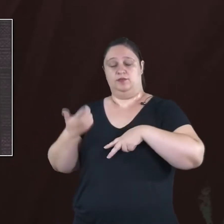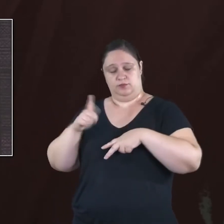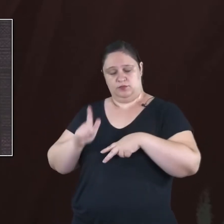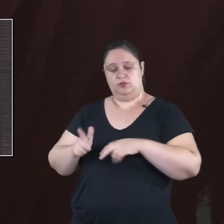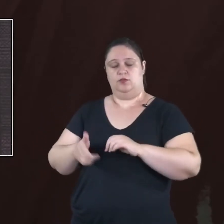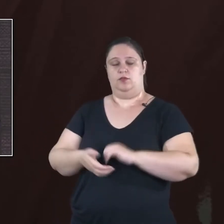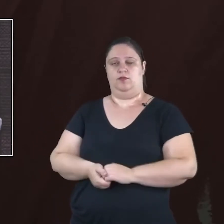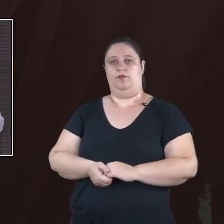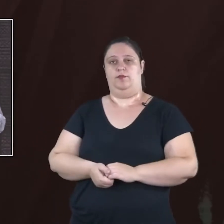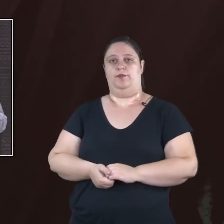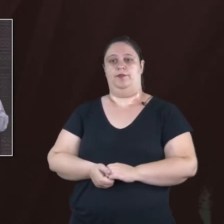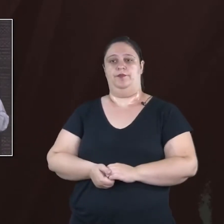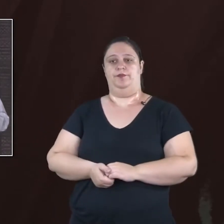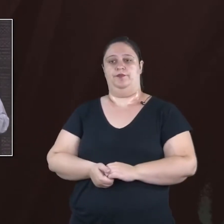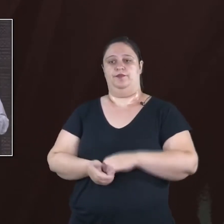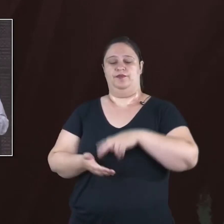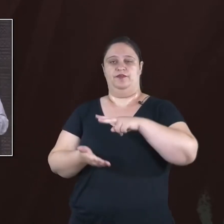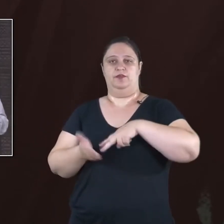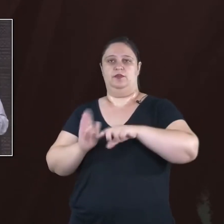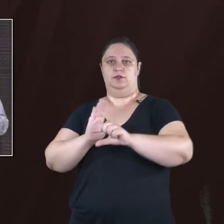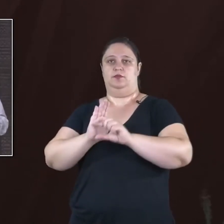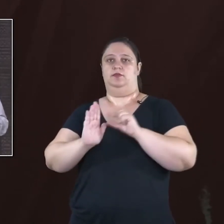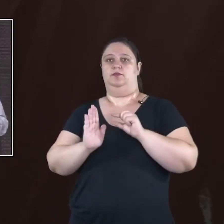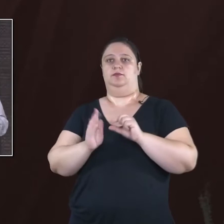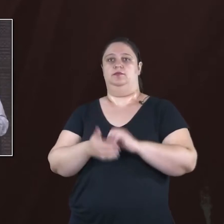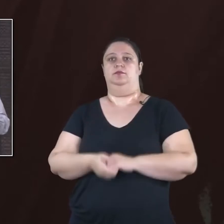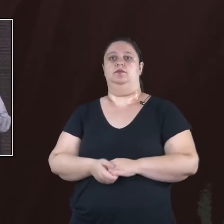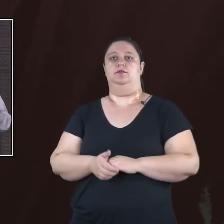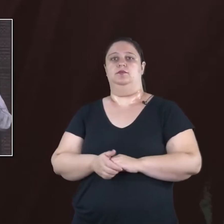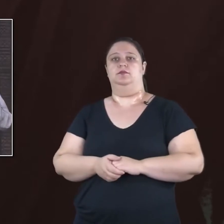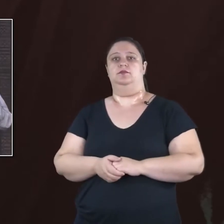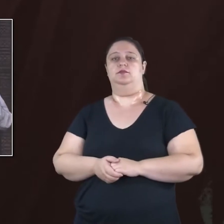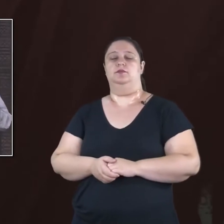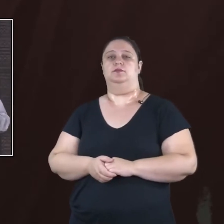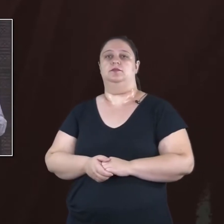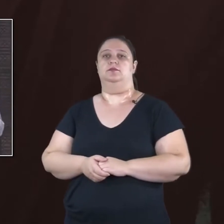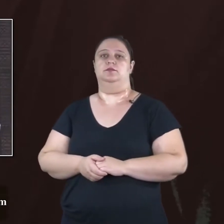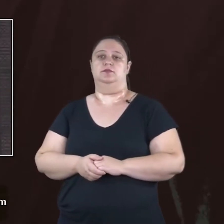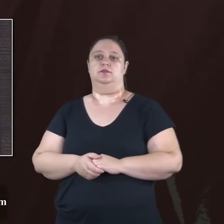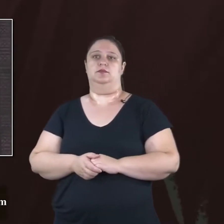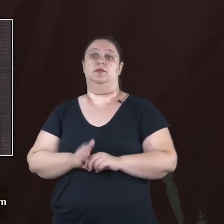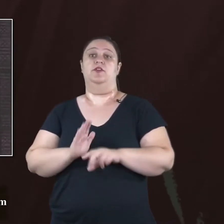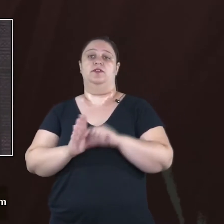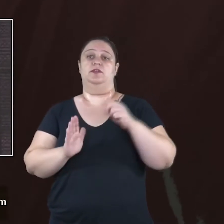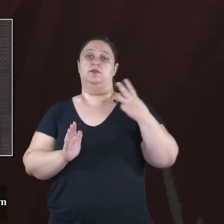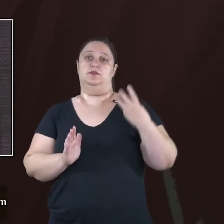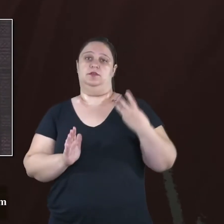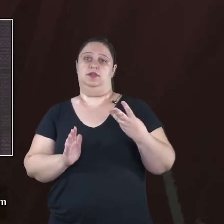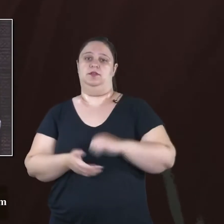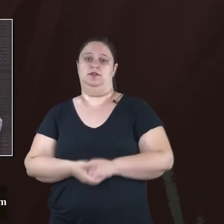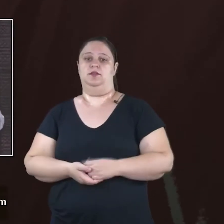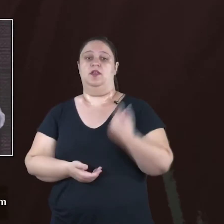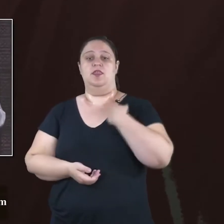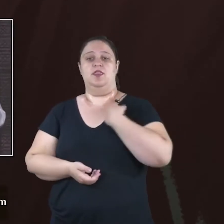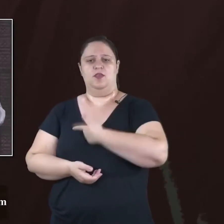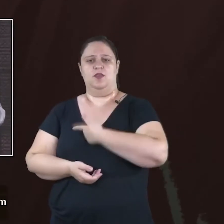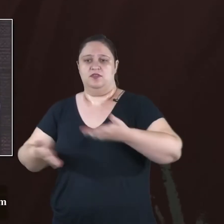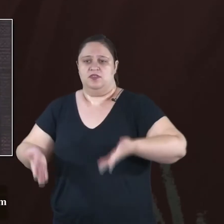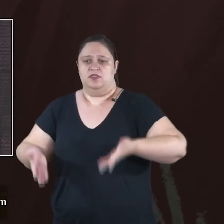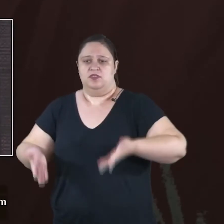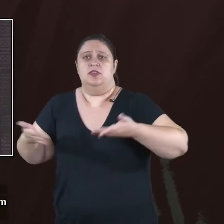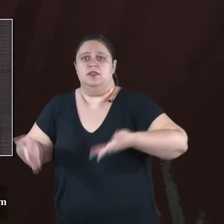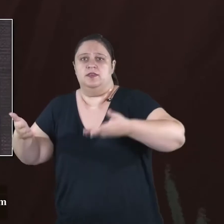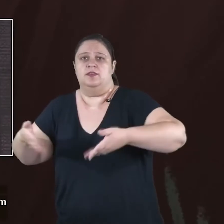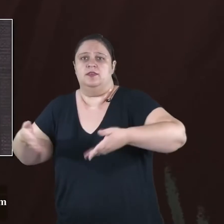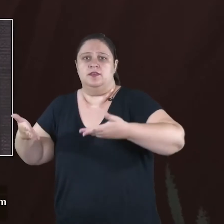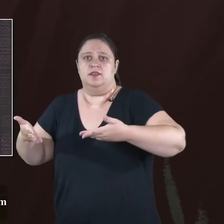vocês. Versículo 3. Pois a nossa exortação não procede